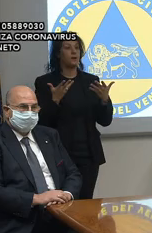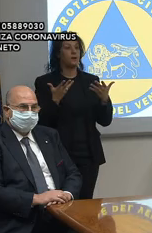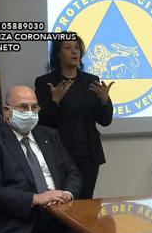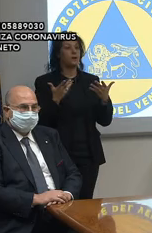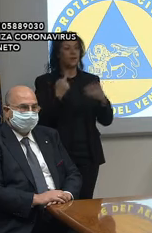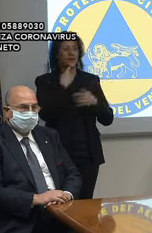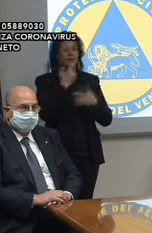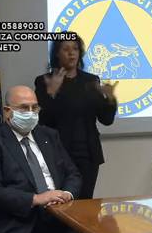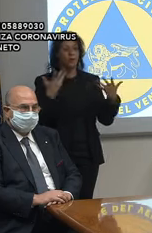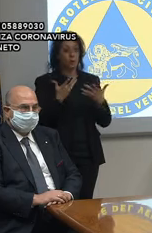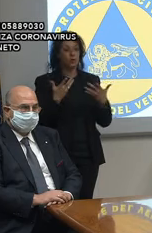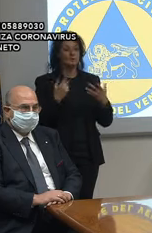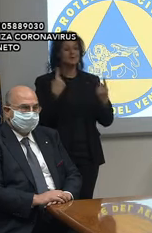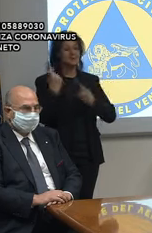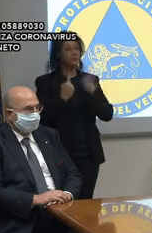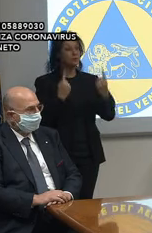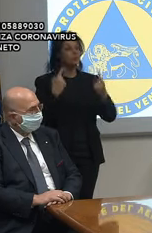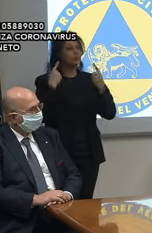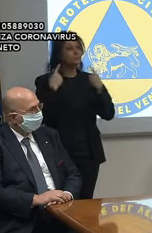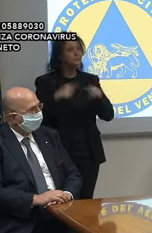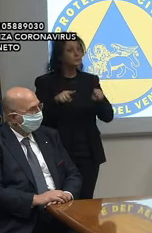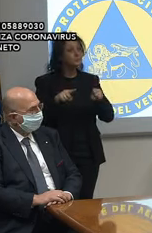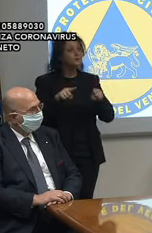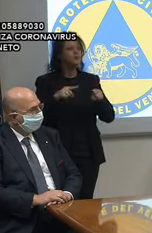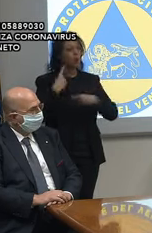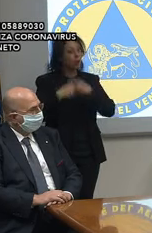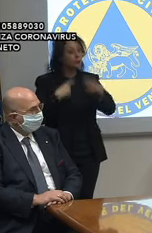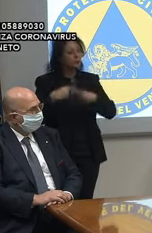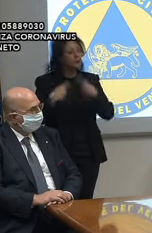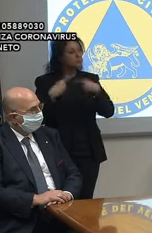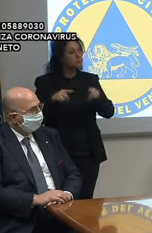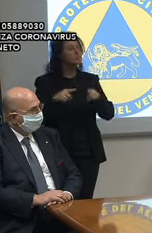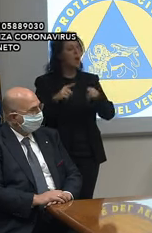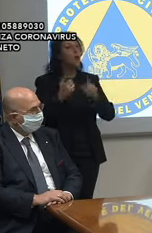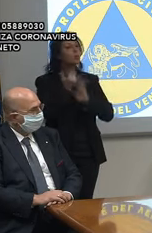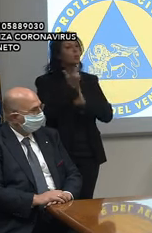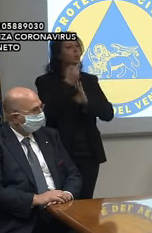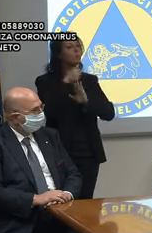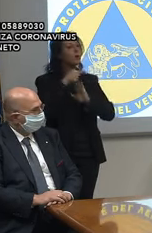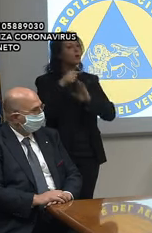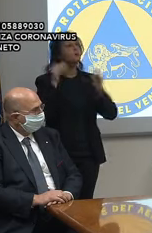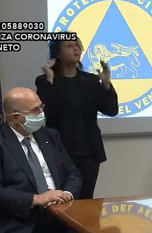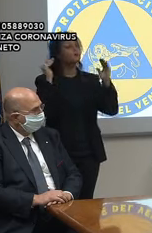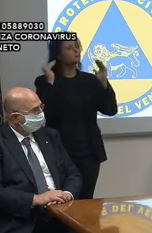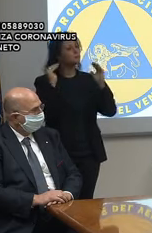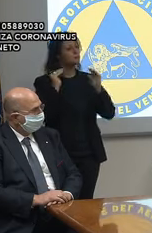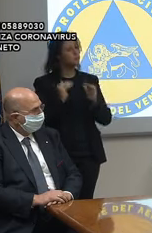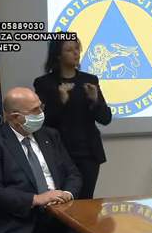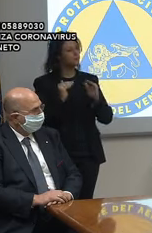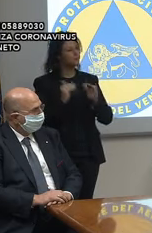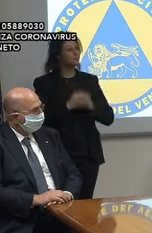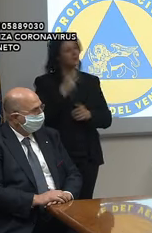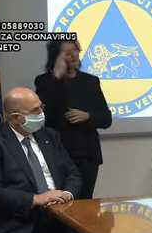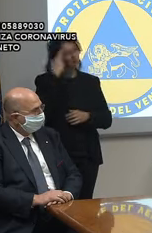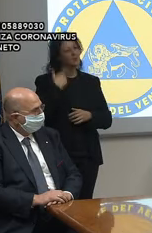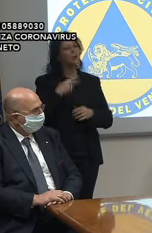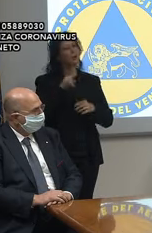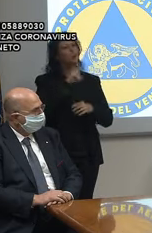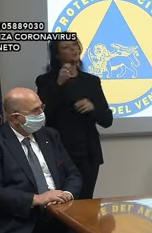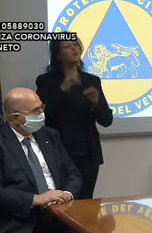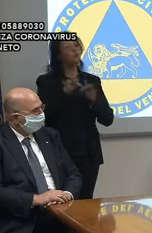dopo 15 giorni di questa situazione si continua a scendere. Quando noi abbiamo tolto i 200 metri da casa, avevamo